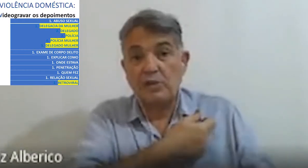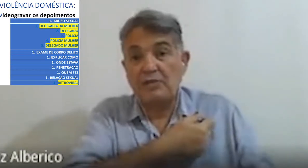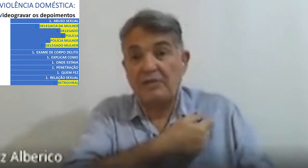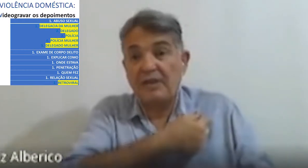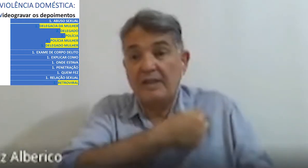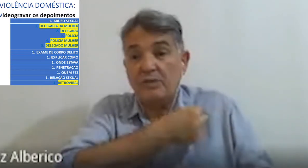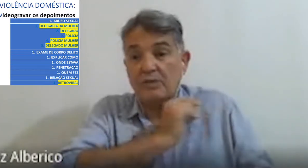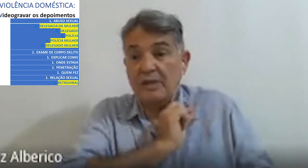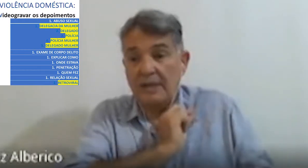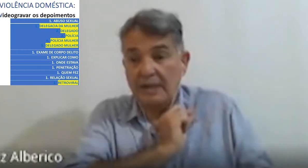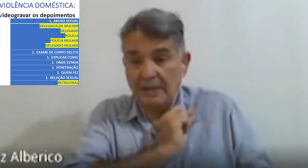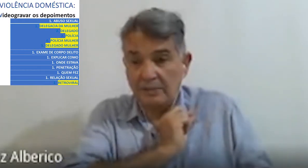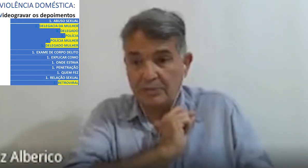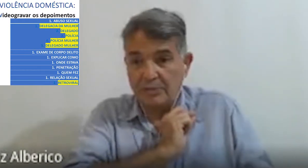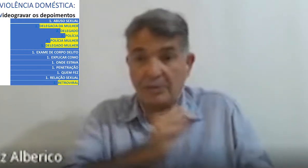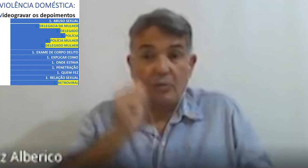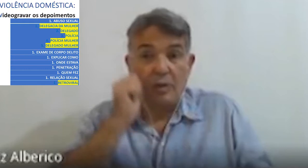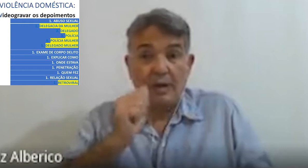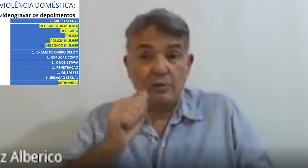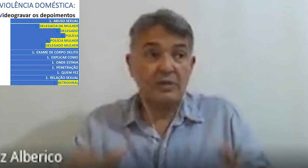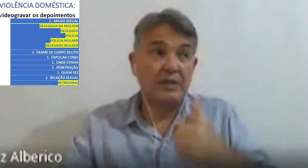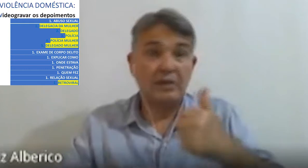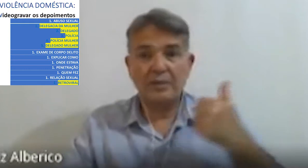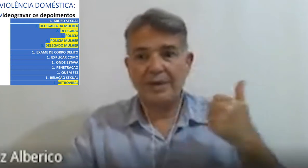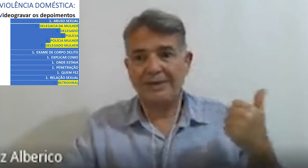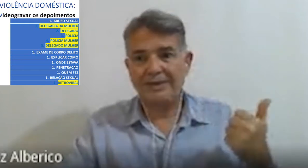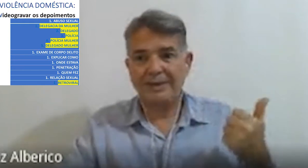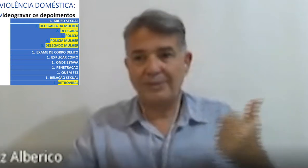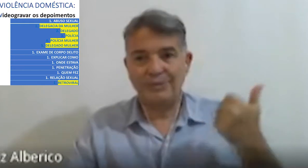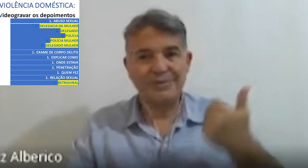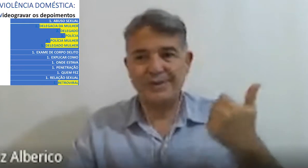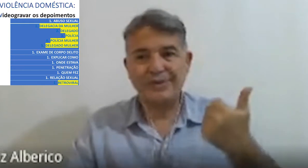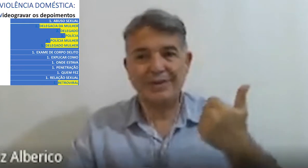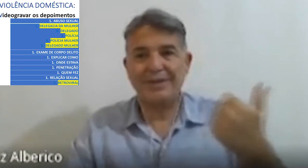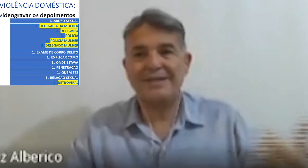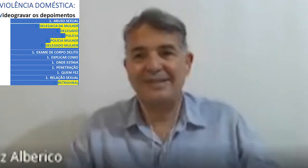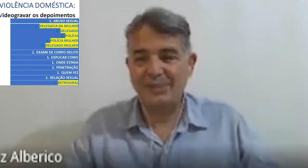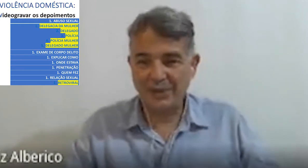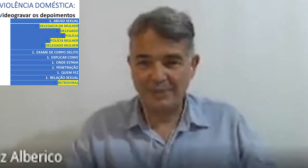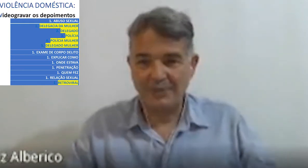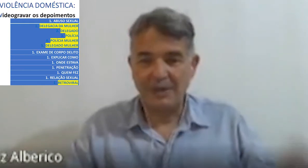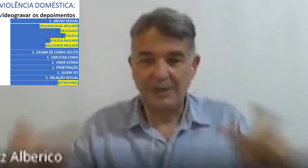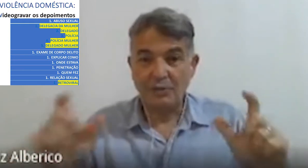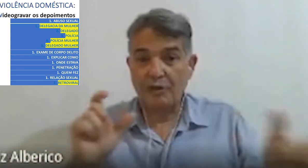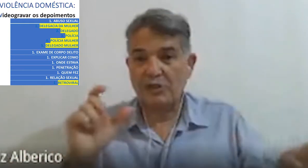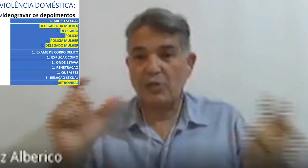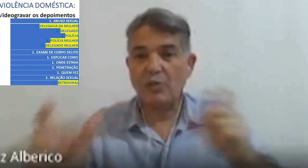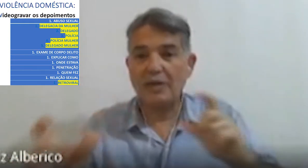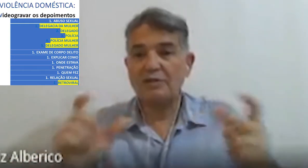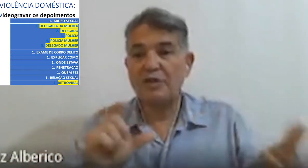estiver falando delegado mulher, estou dizendo que a mulher é delegada, não estou dizendo que é a delegacia da mulher. Então vejam como é que